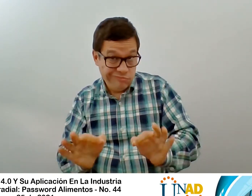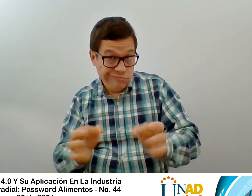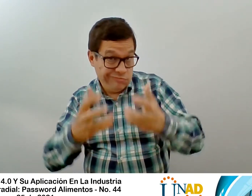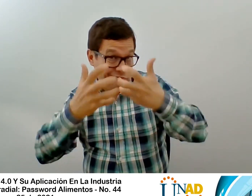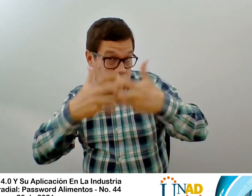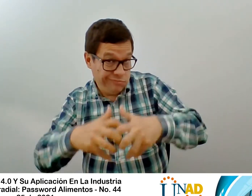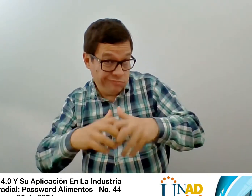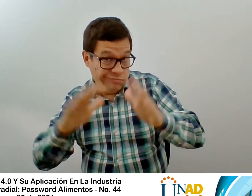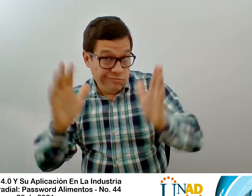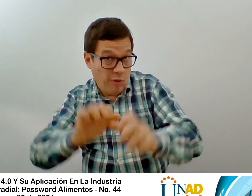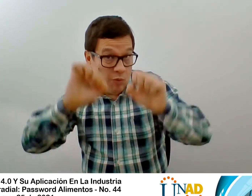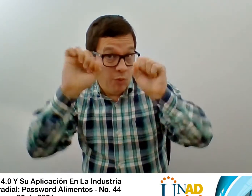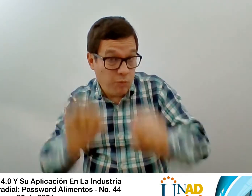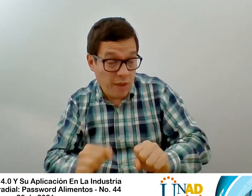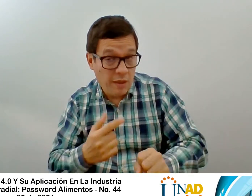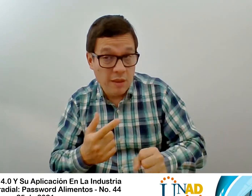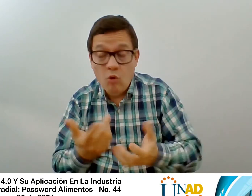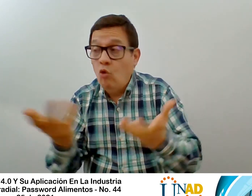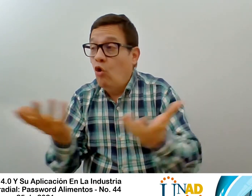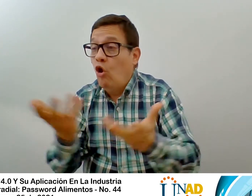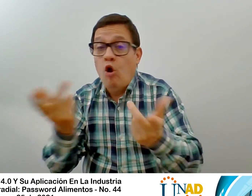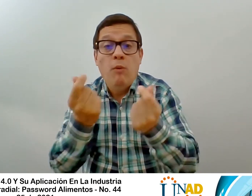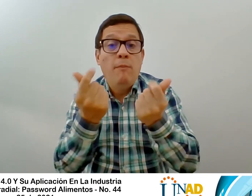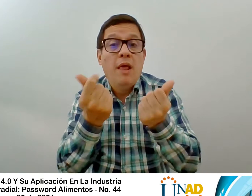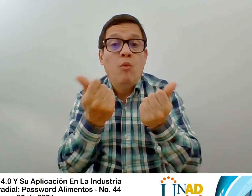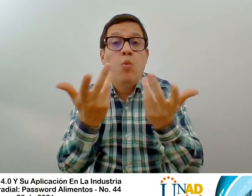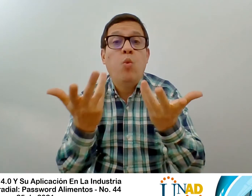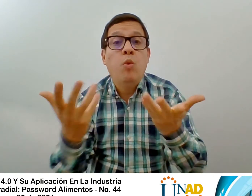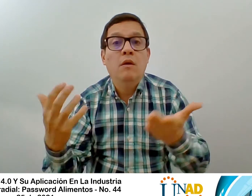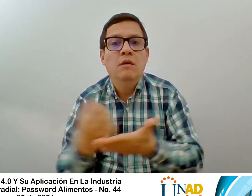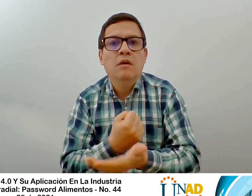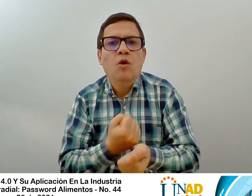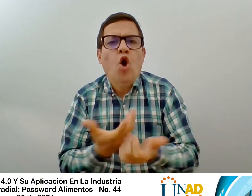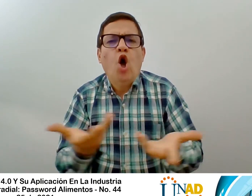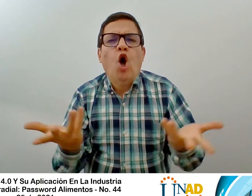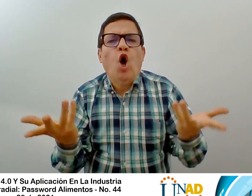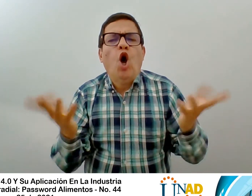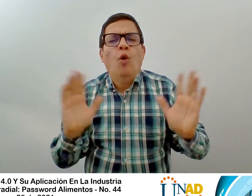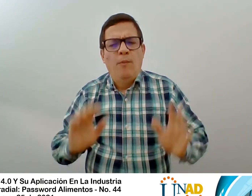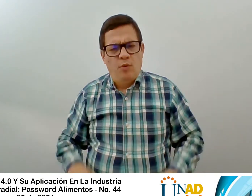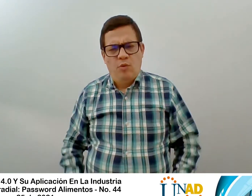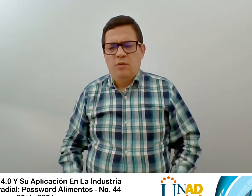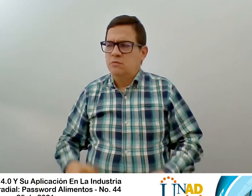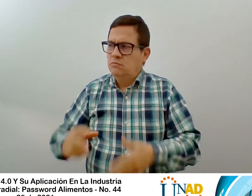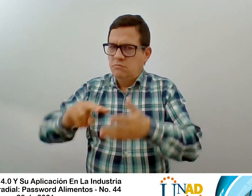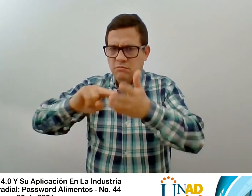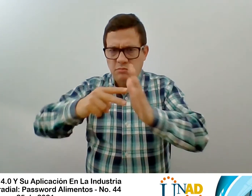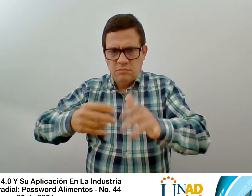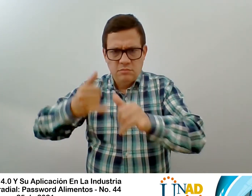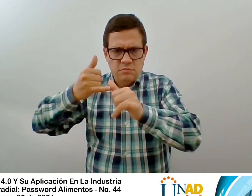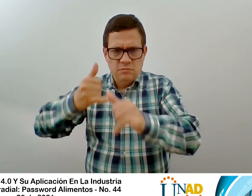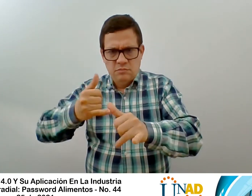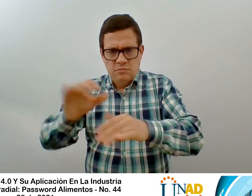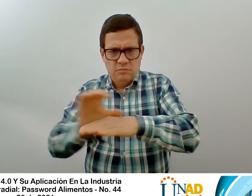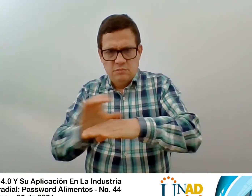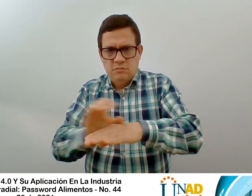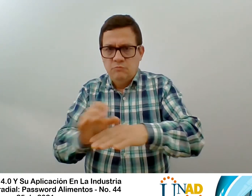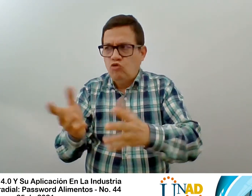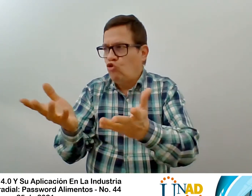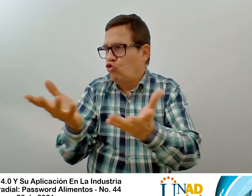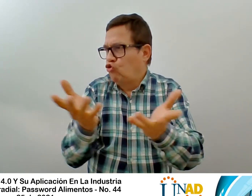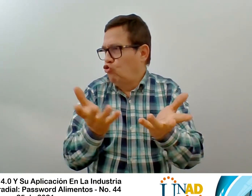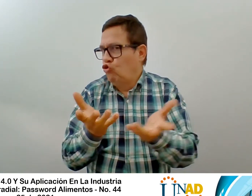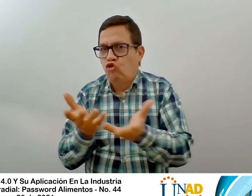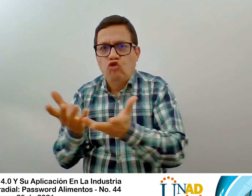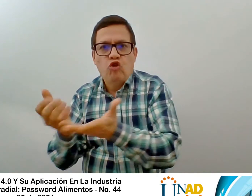ese momento de su vida para dar ese cambio? ¿De dónde va a tomar los recursos? Entonces, ese sería otro